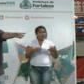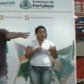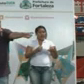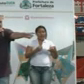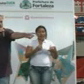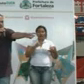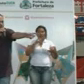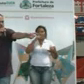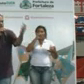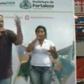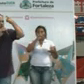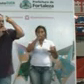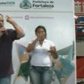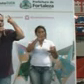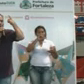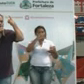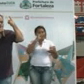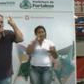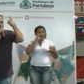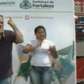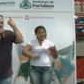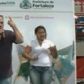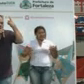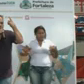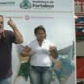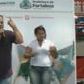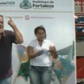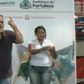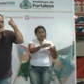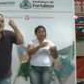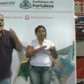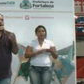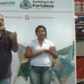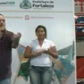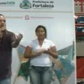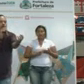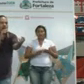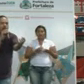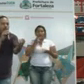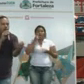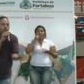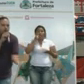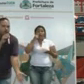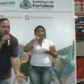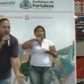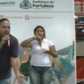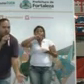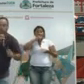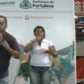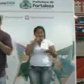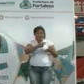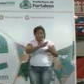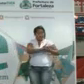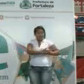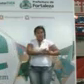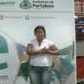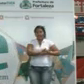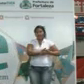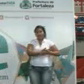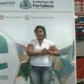ó polo de serpentes, que monstro há de produzir estranho parto? A mãe falando com a criança.